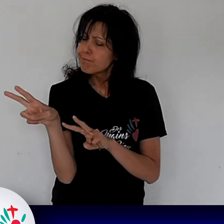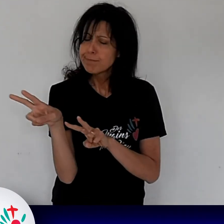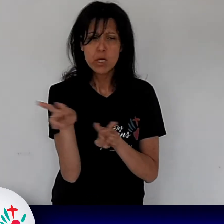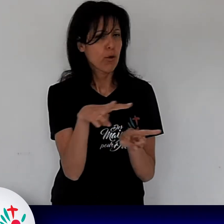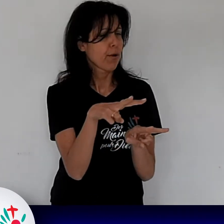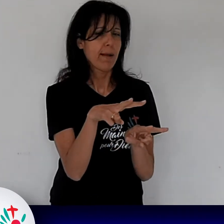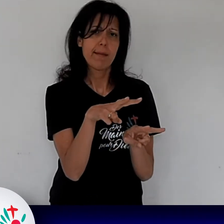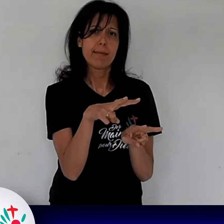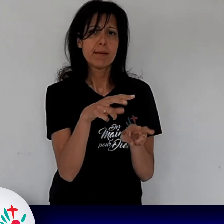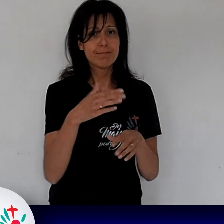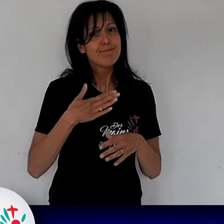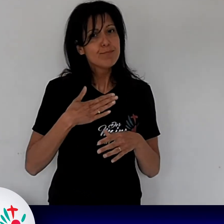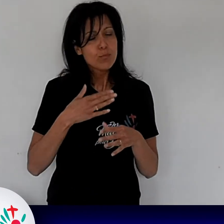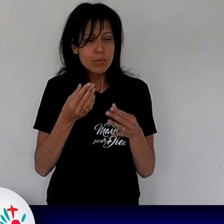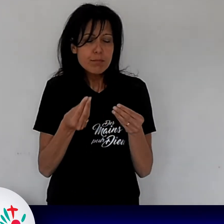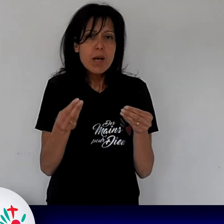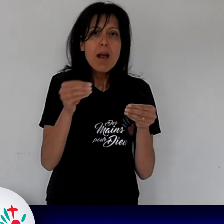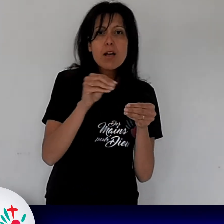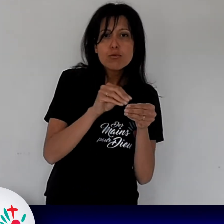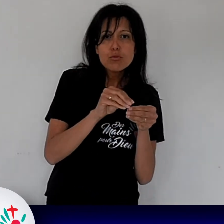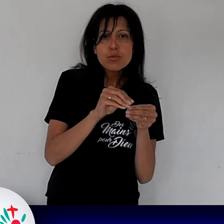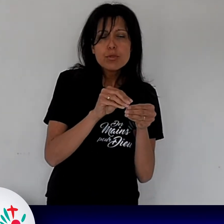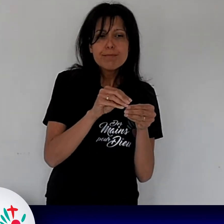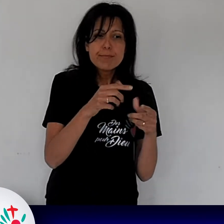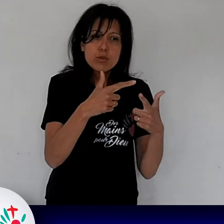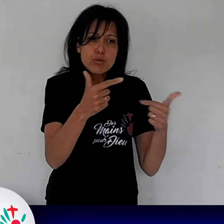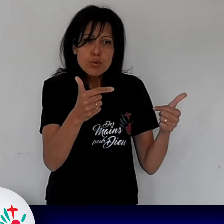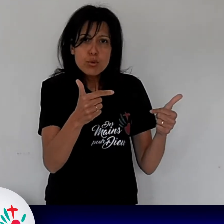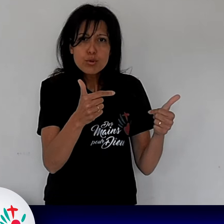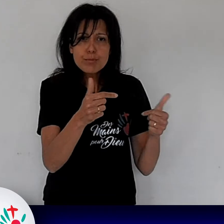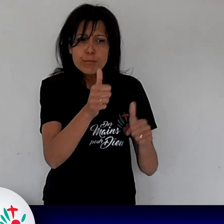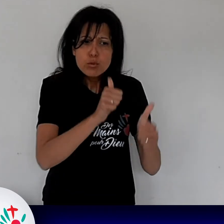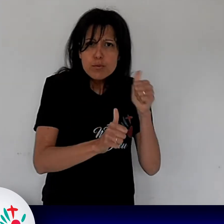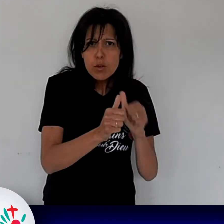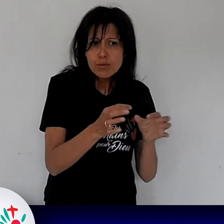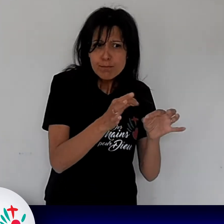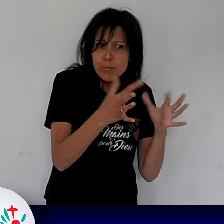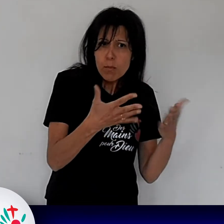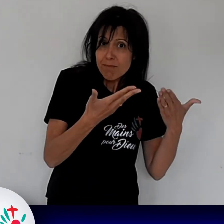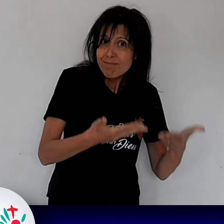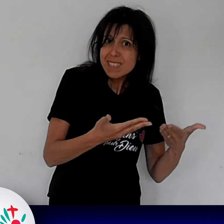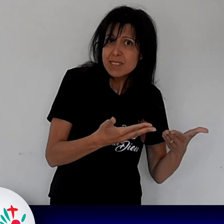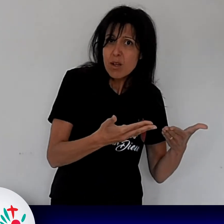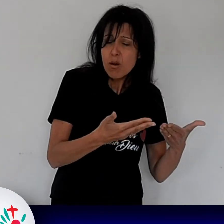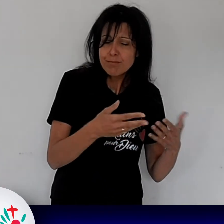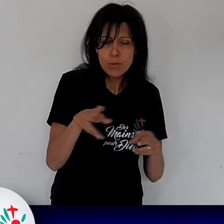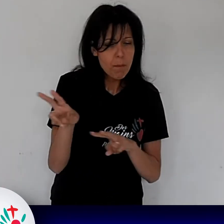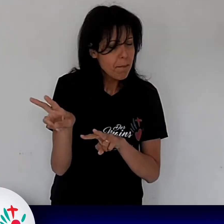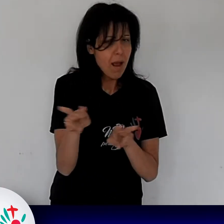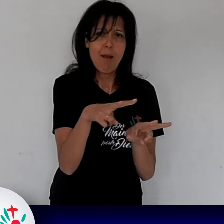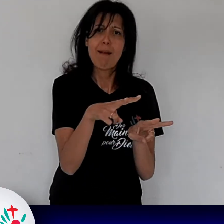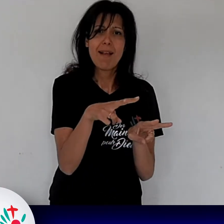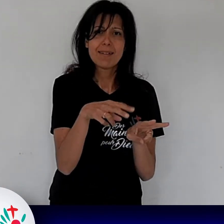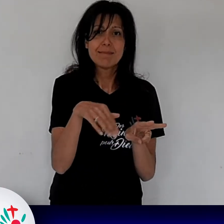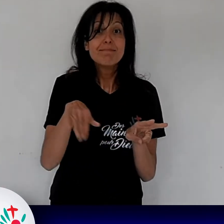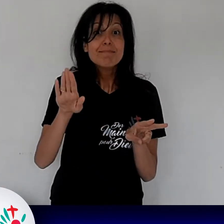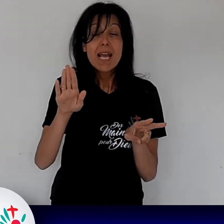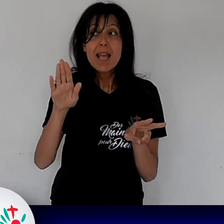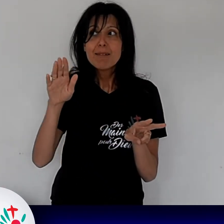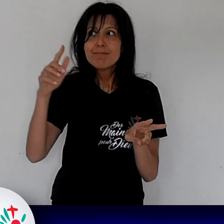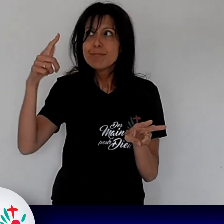de rajouter, du moment présent, mais à celles qui sont